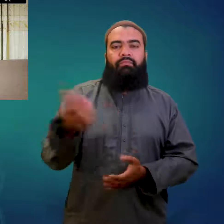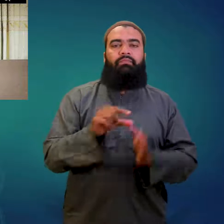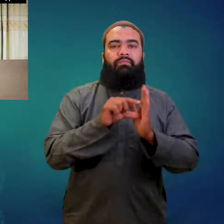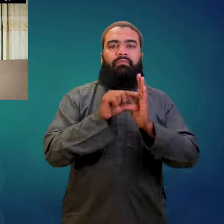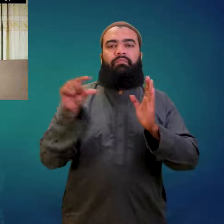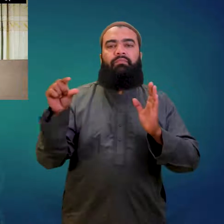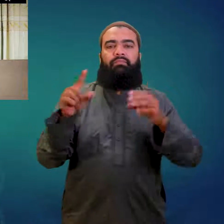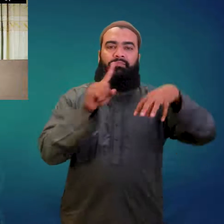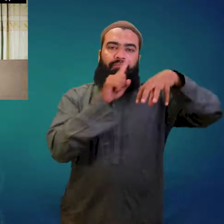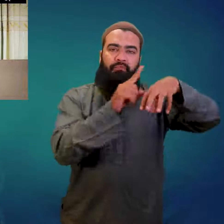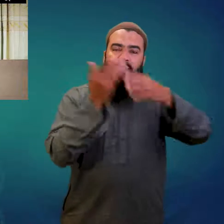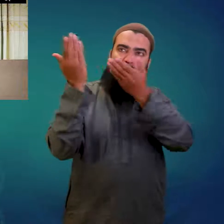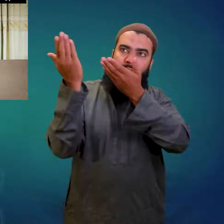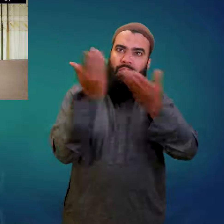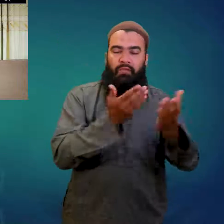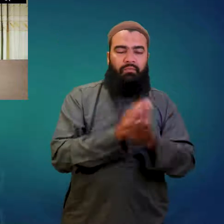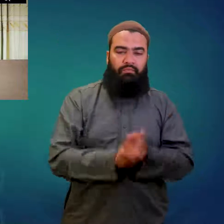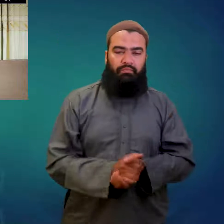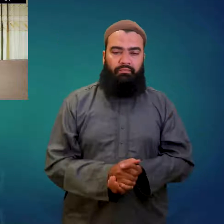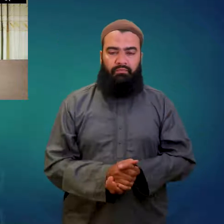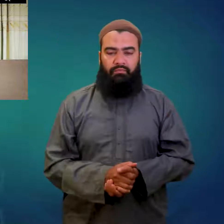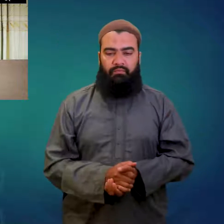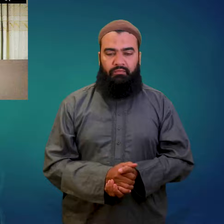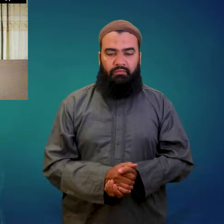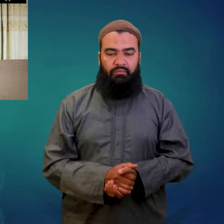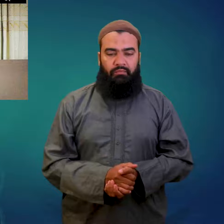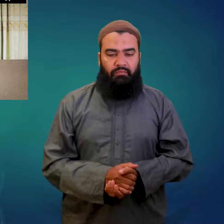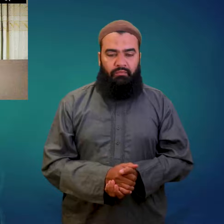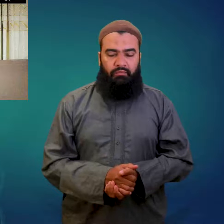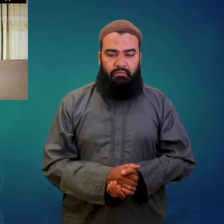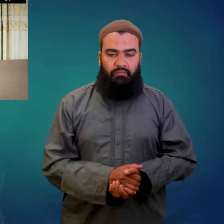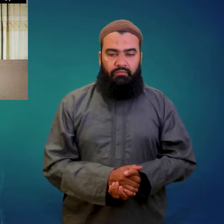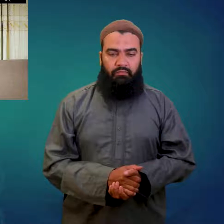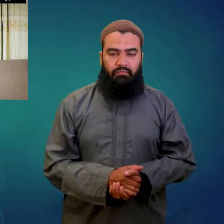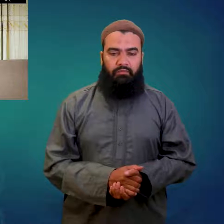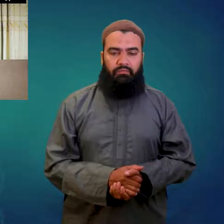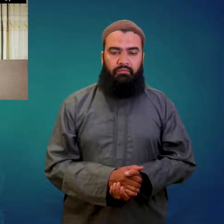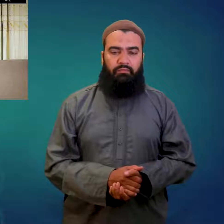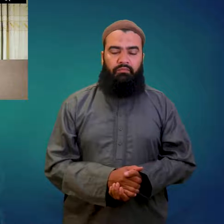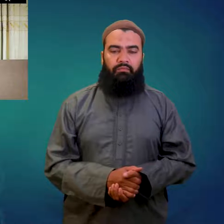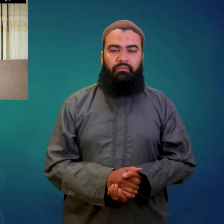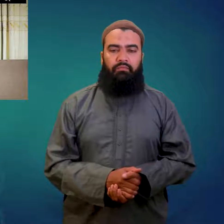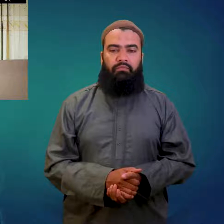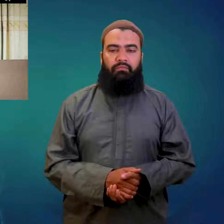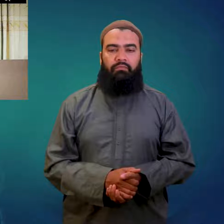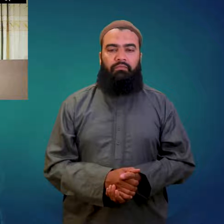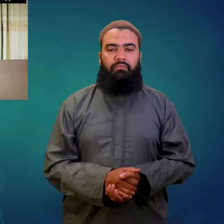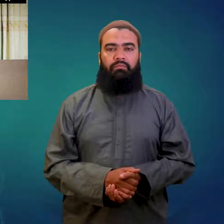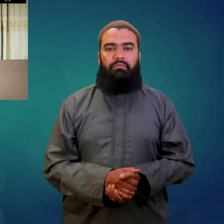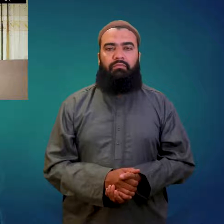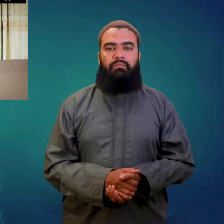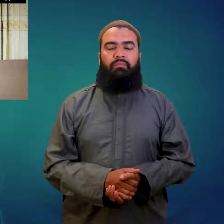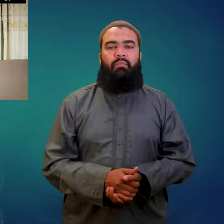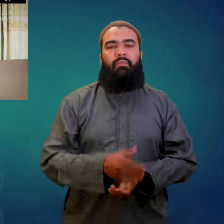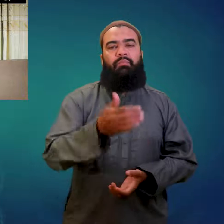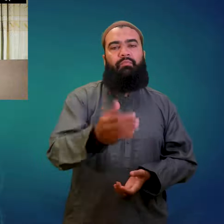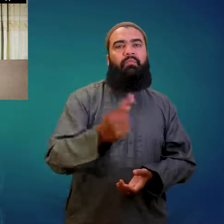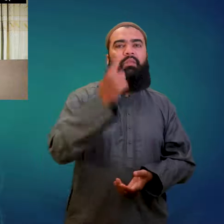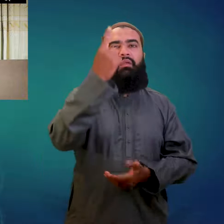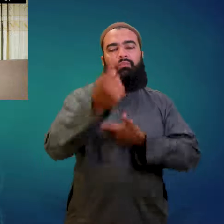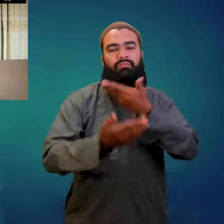ہے، رکوع نمبر 4 آیت نمبر 5۔ ما قطعتم من لینۃ او